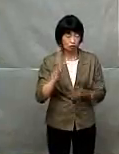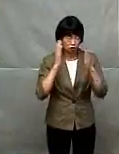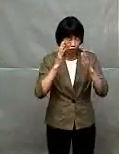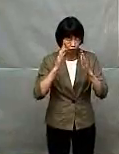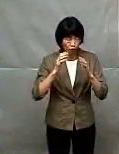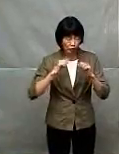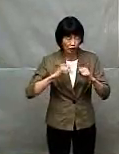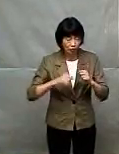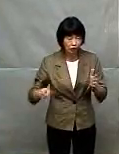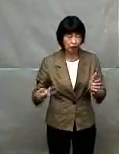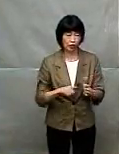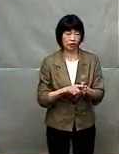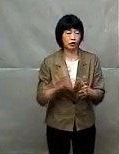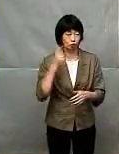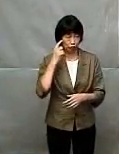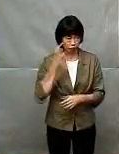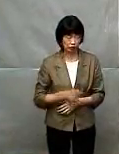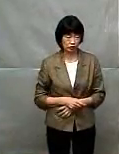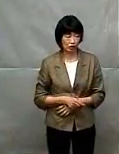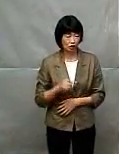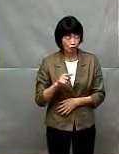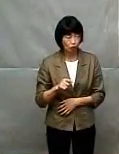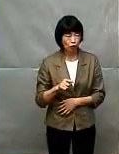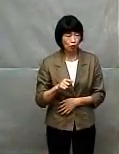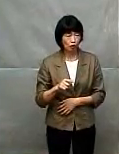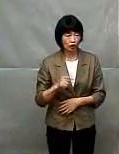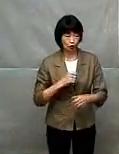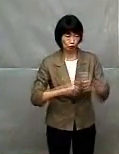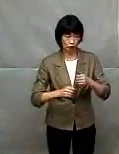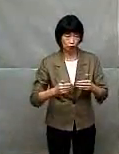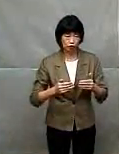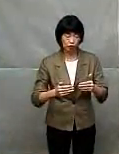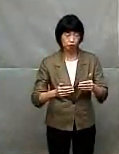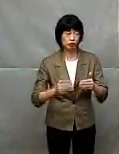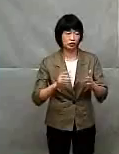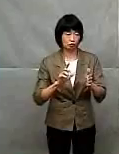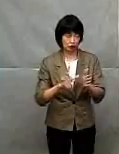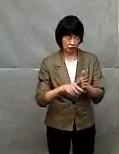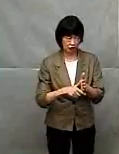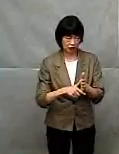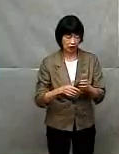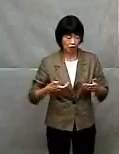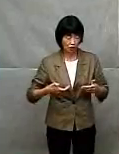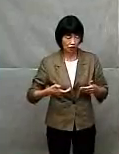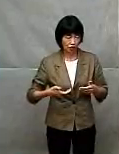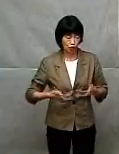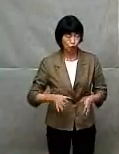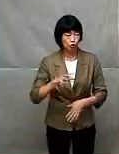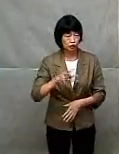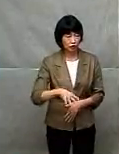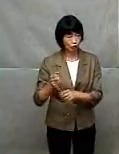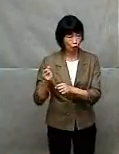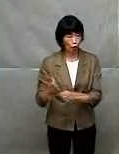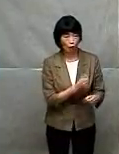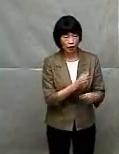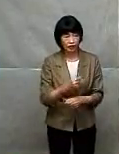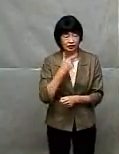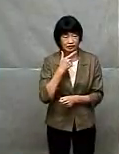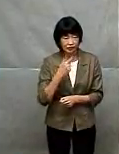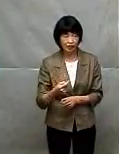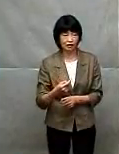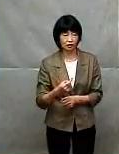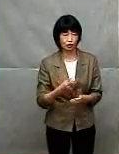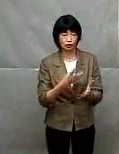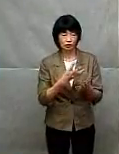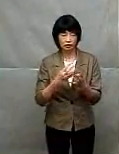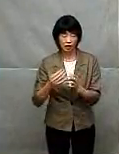。これらの取り組みを進めるにあたりましては、ふるさとを応援したいという、多くの方々の